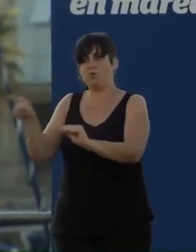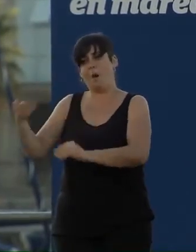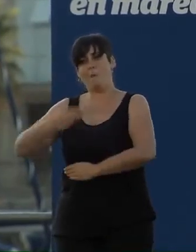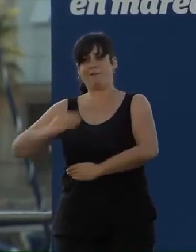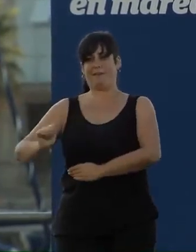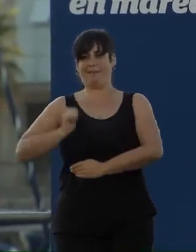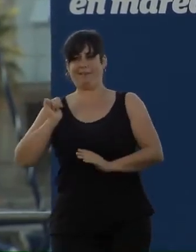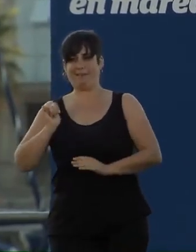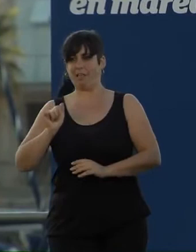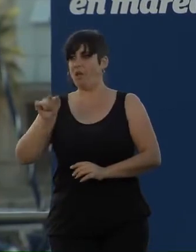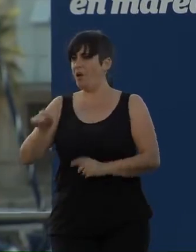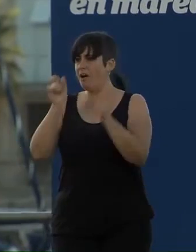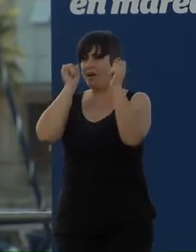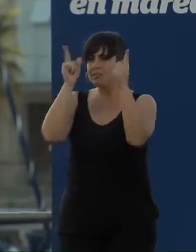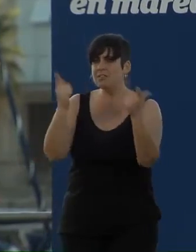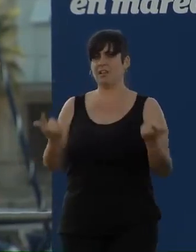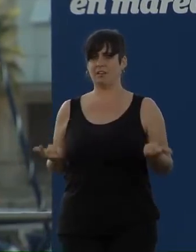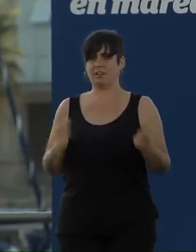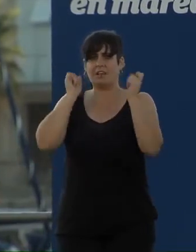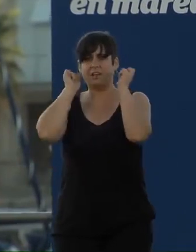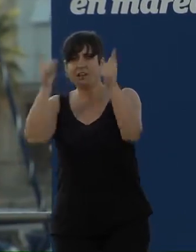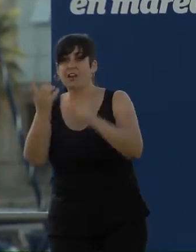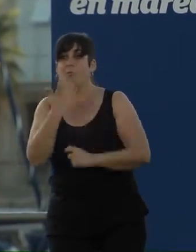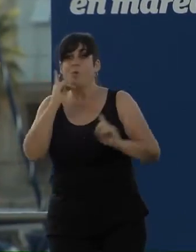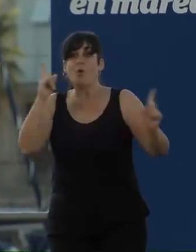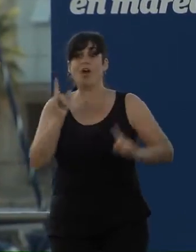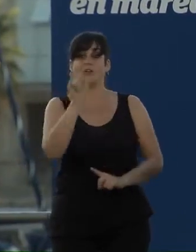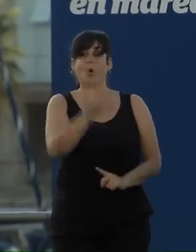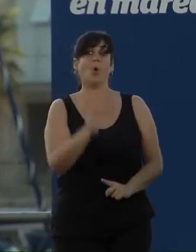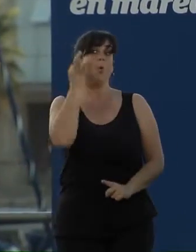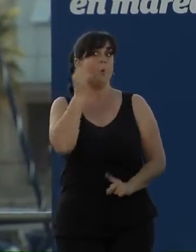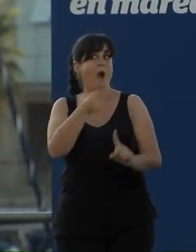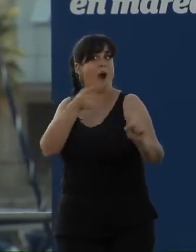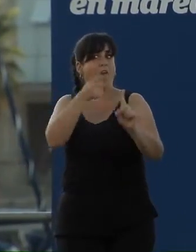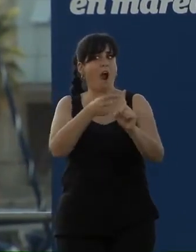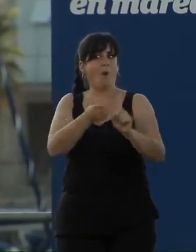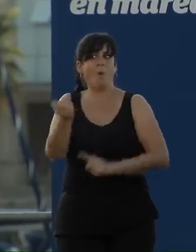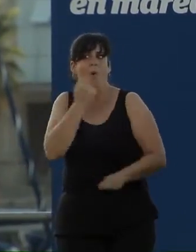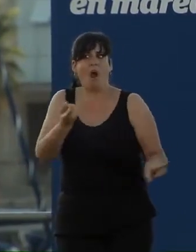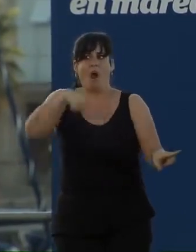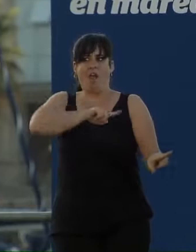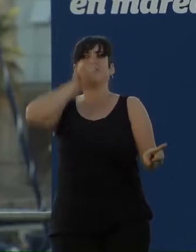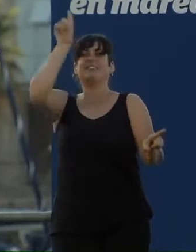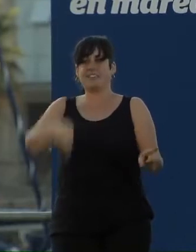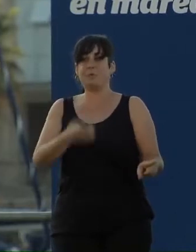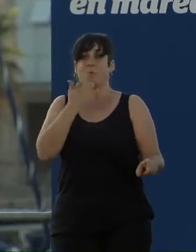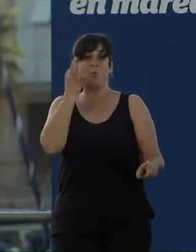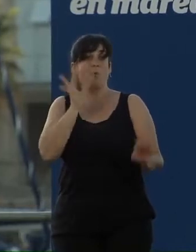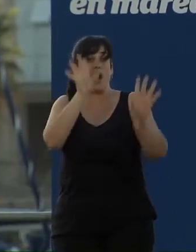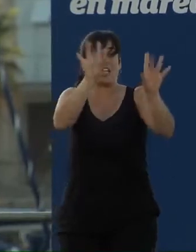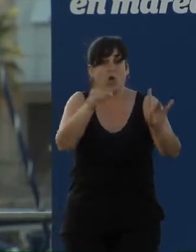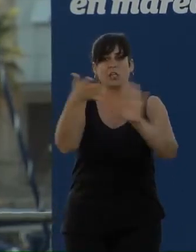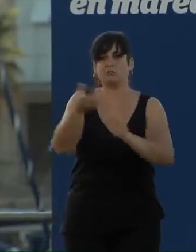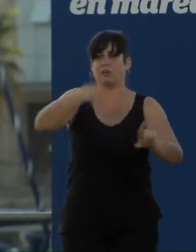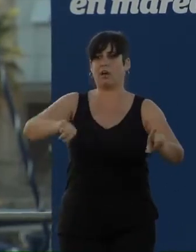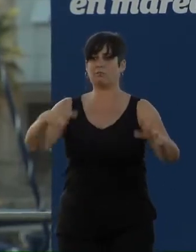baltar entérate feijó cada vez que abusan de una abusan de todas nos cada vez que tocan a una tócanos a todas